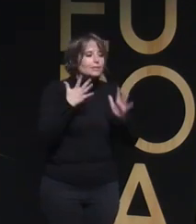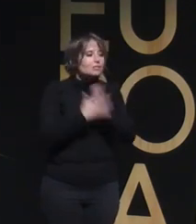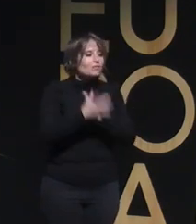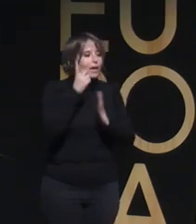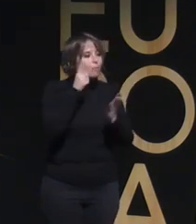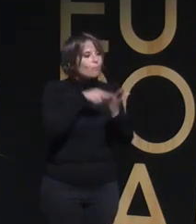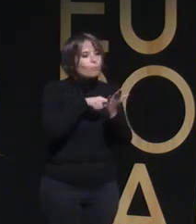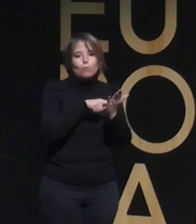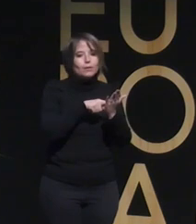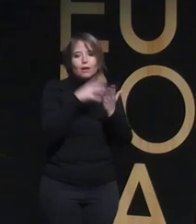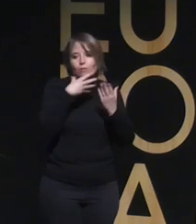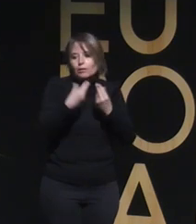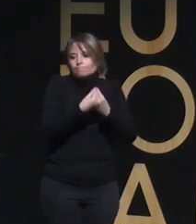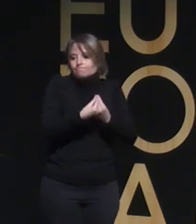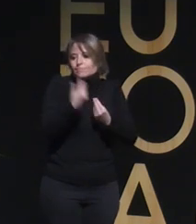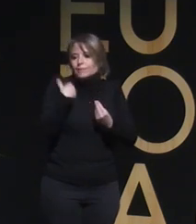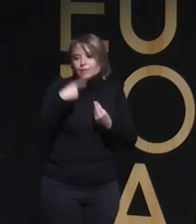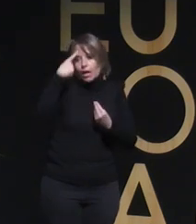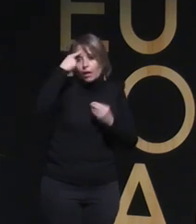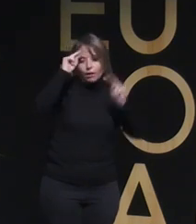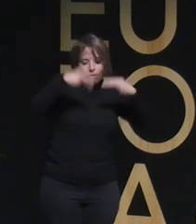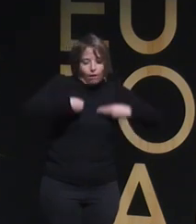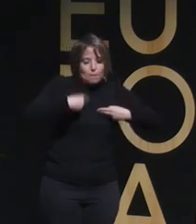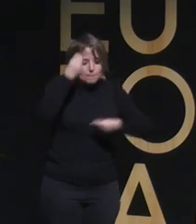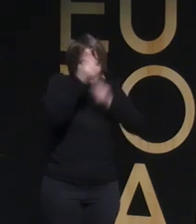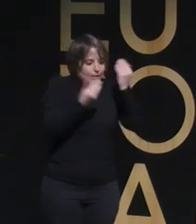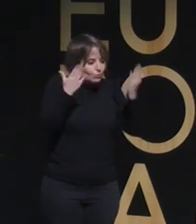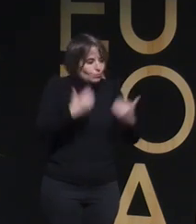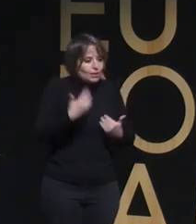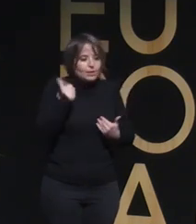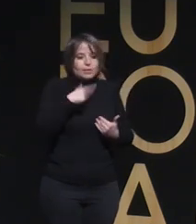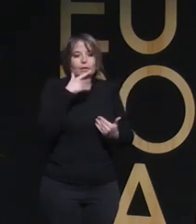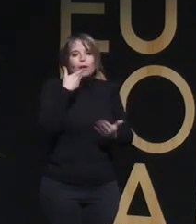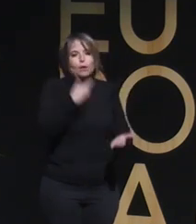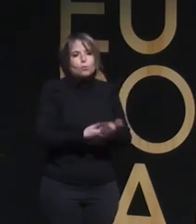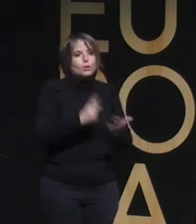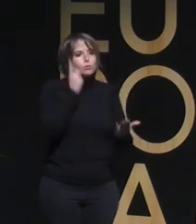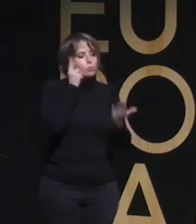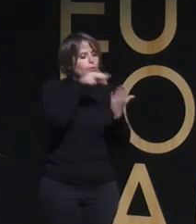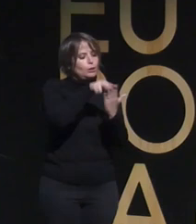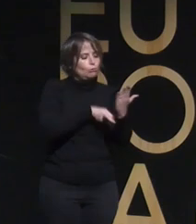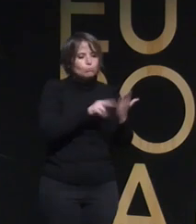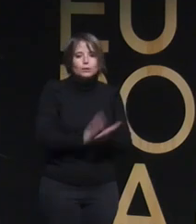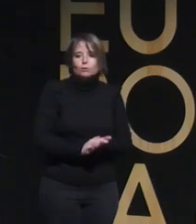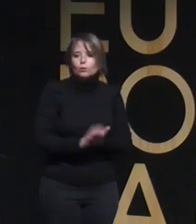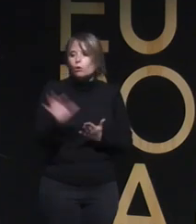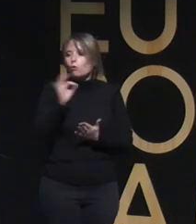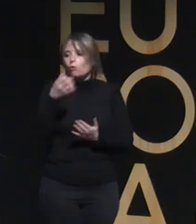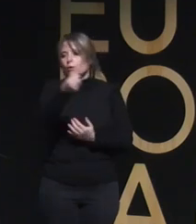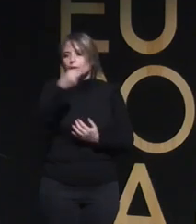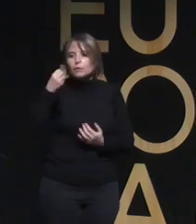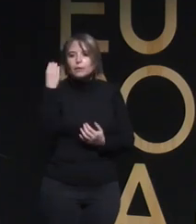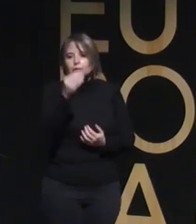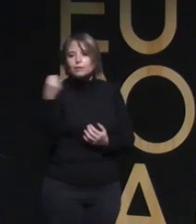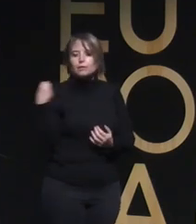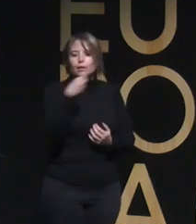herramienta antiaburrimiento. Ya no hay pensamiento introvertido, en introspección. En el momento que estamos aburridos, cojo el móvil y lo miro. O vamos a la nevera, la abrimos y la